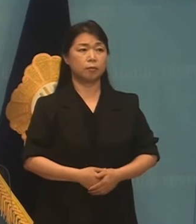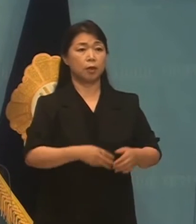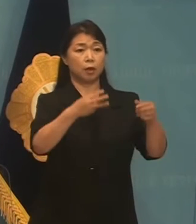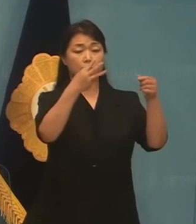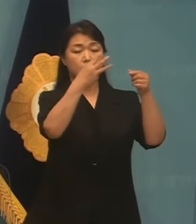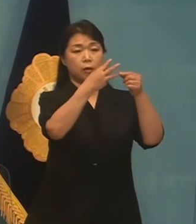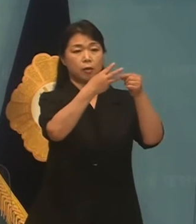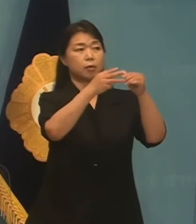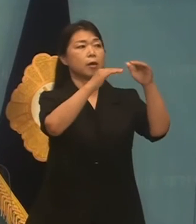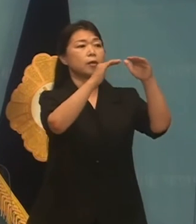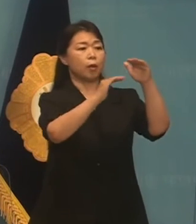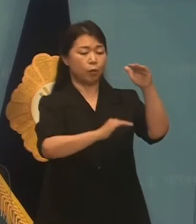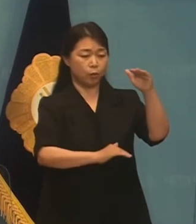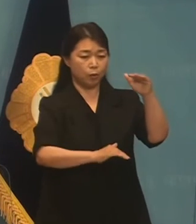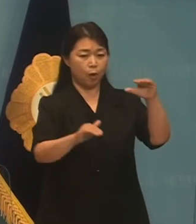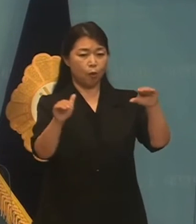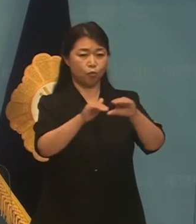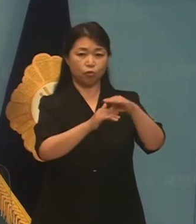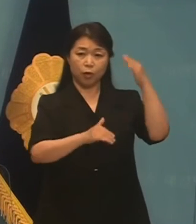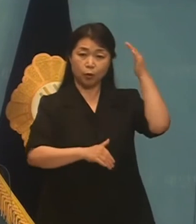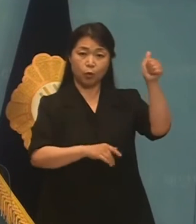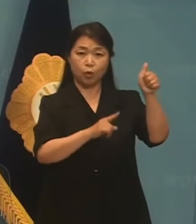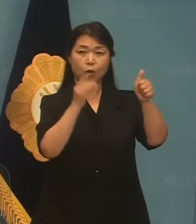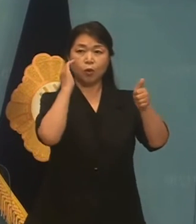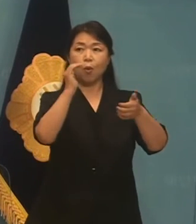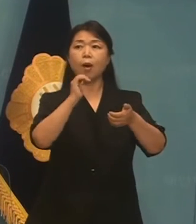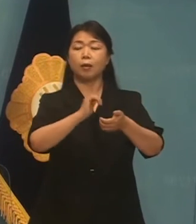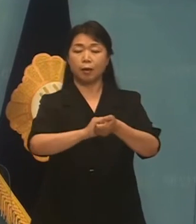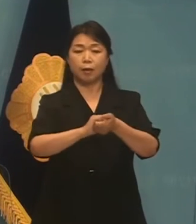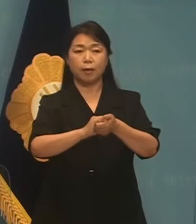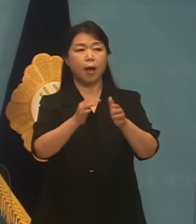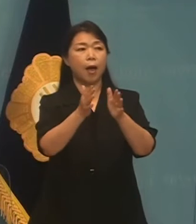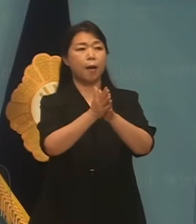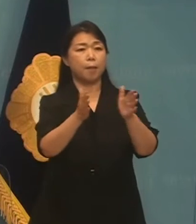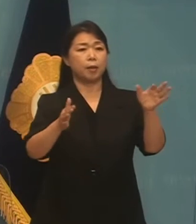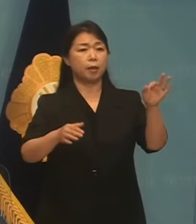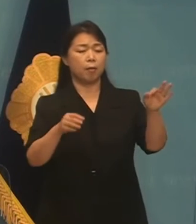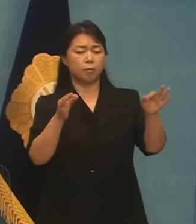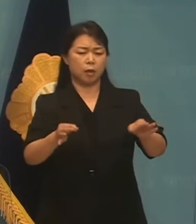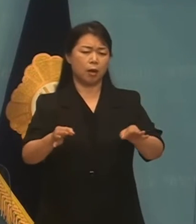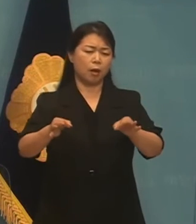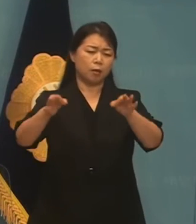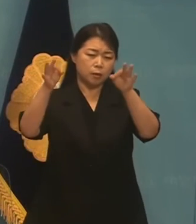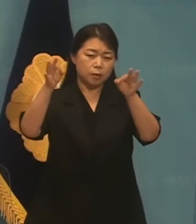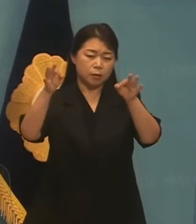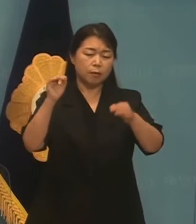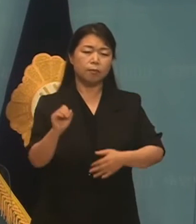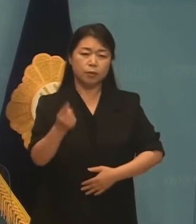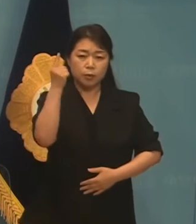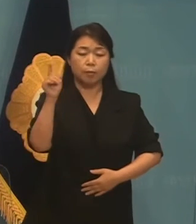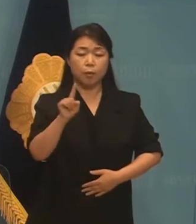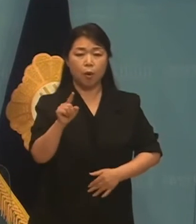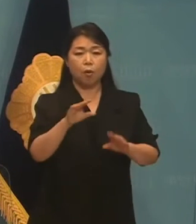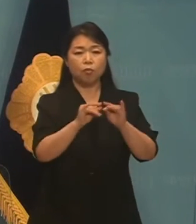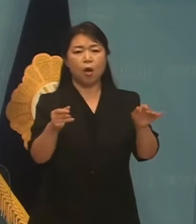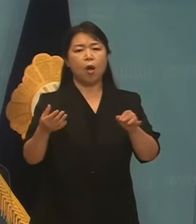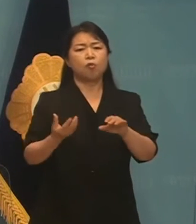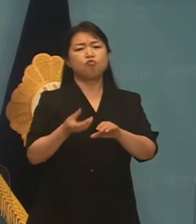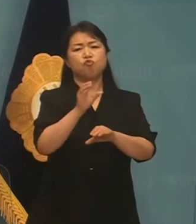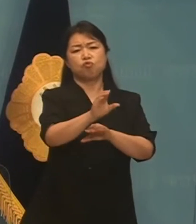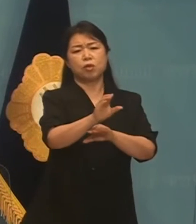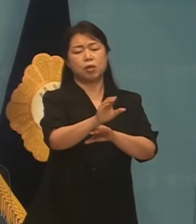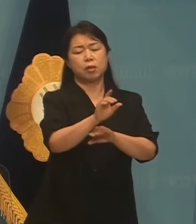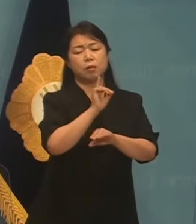셋째, 문재인 대통령과 청와대는 아파트값 상승의 주범을 부동산